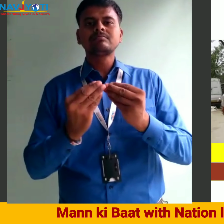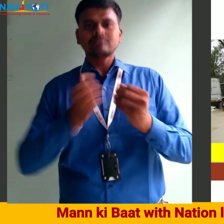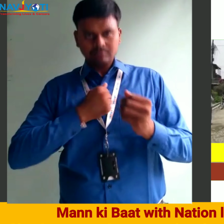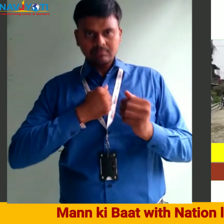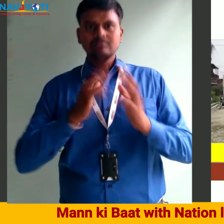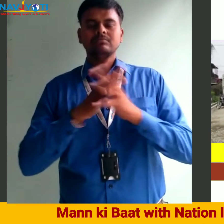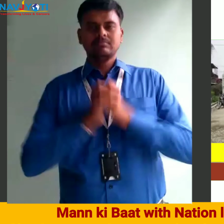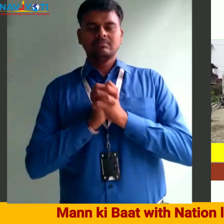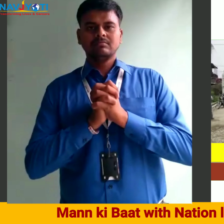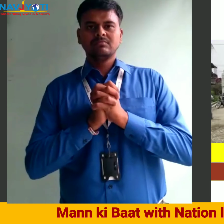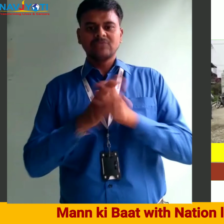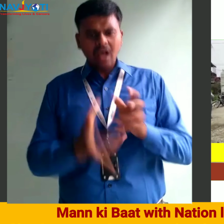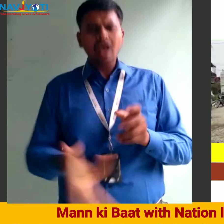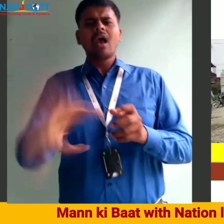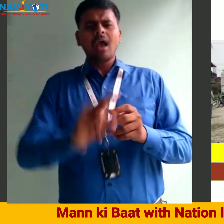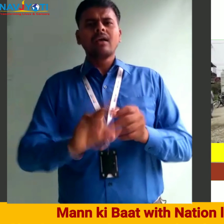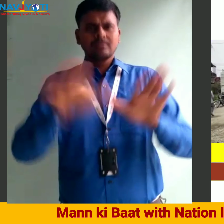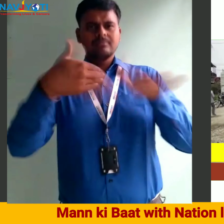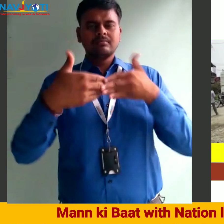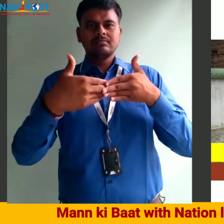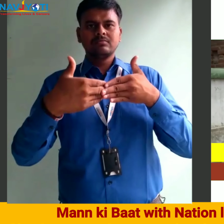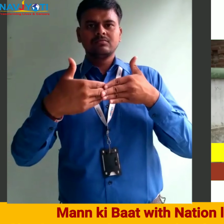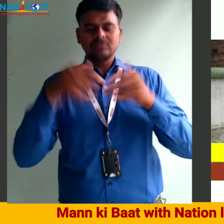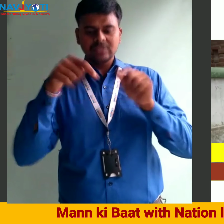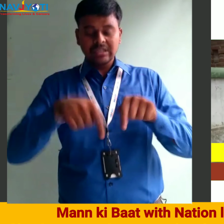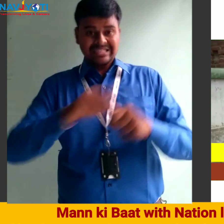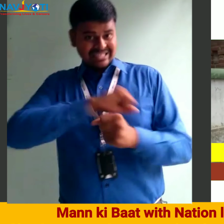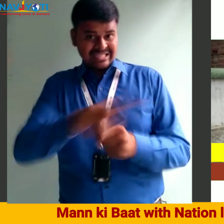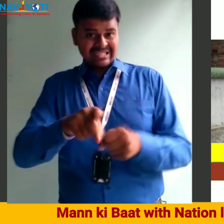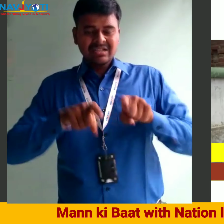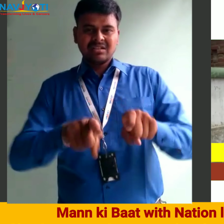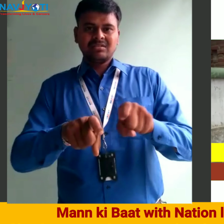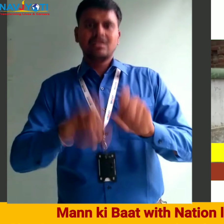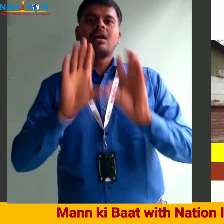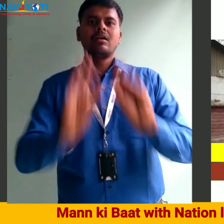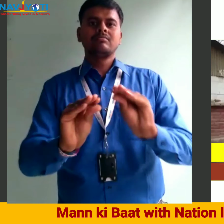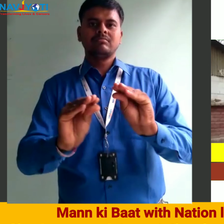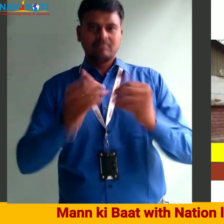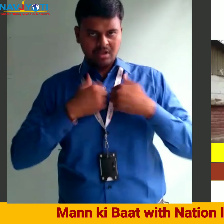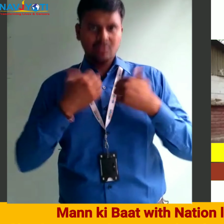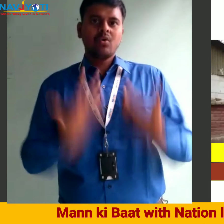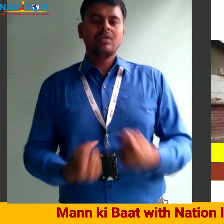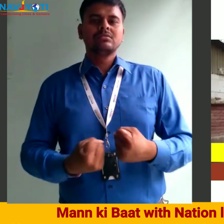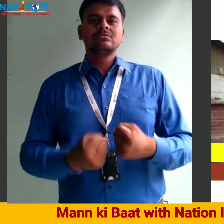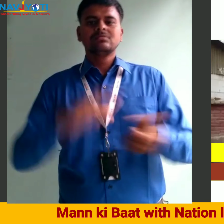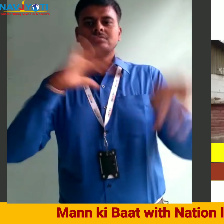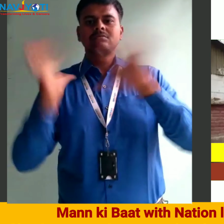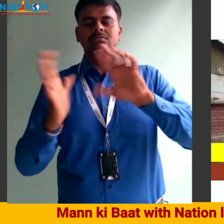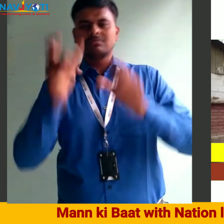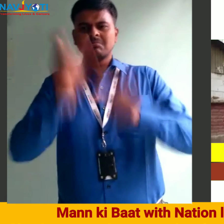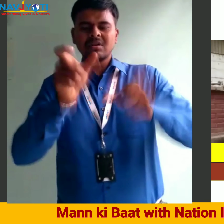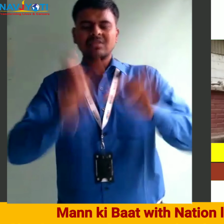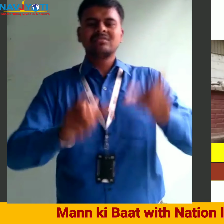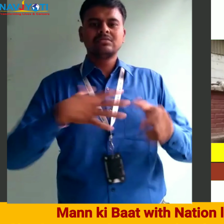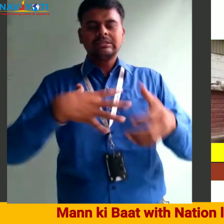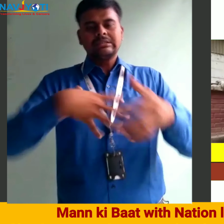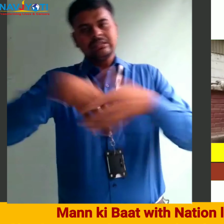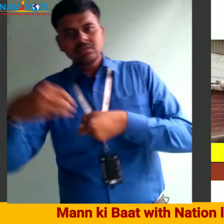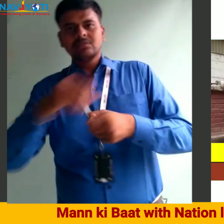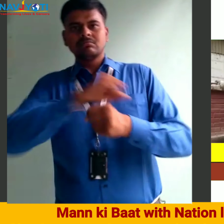को स्वस्थ रखिए। 2 गज दूरी बहुत है जरूरी। आप सबके उत्तम स्वास्थ्य